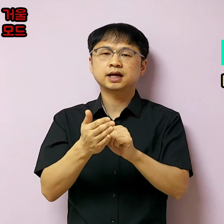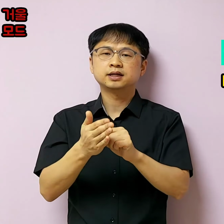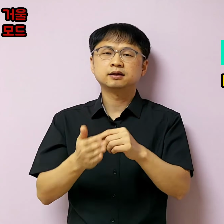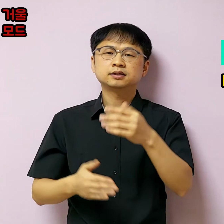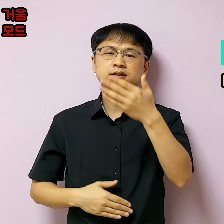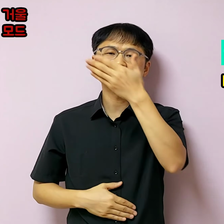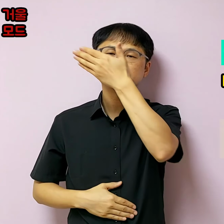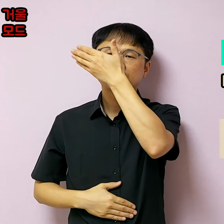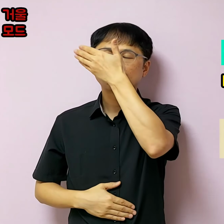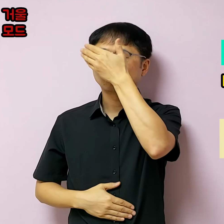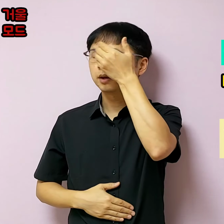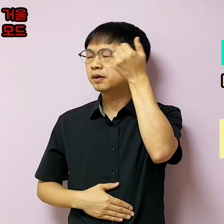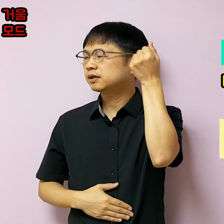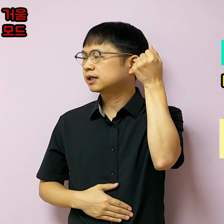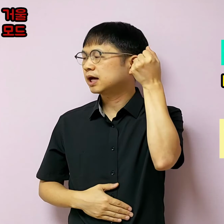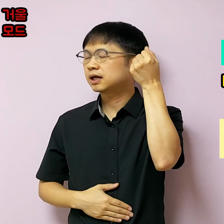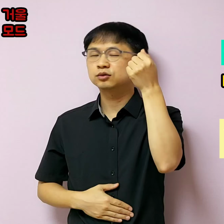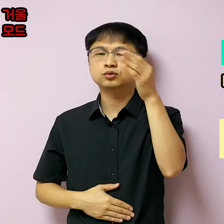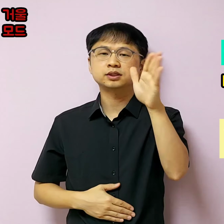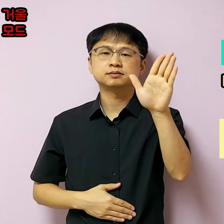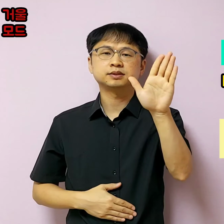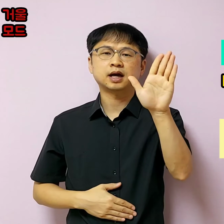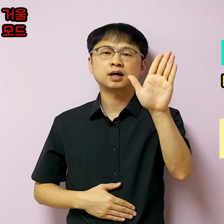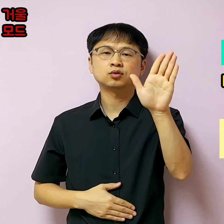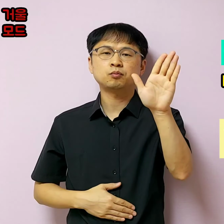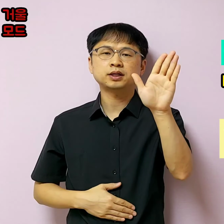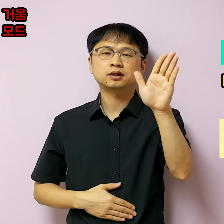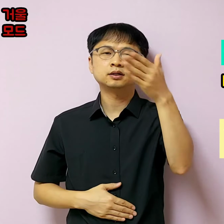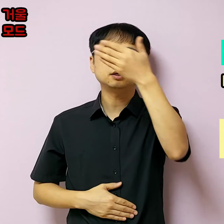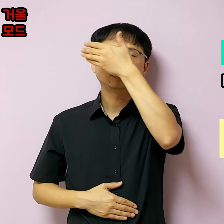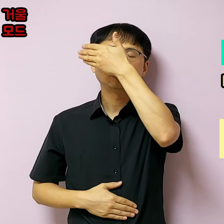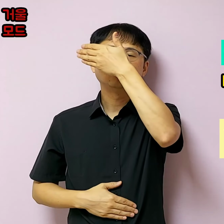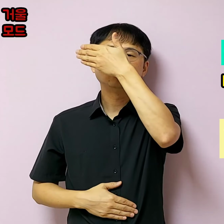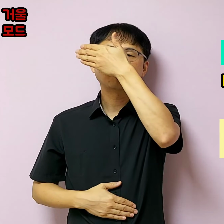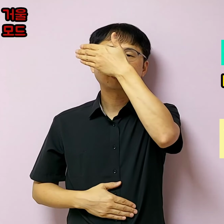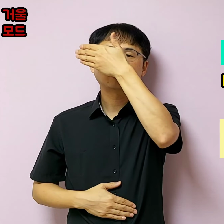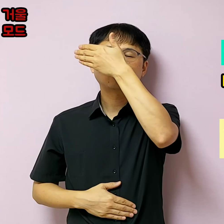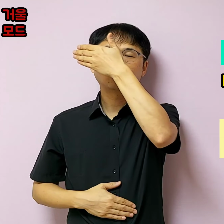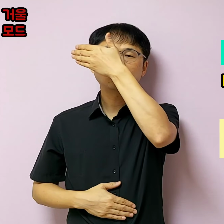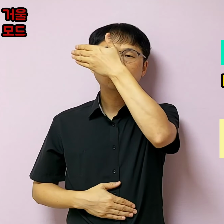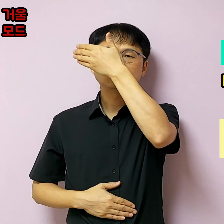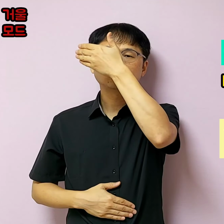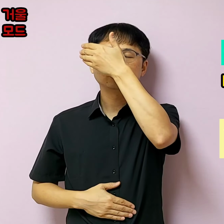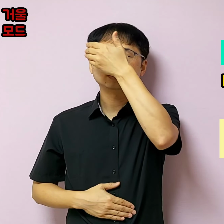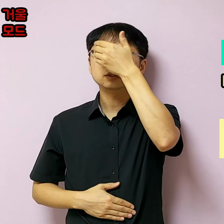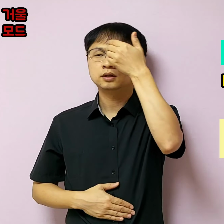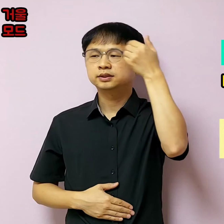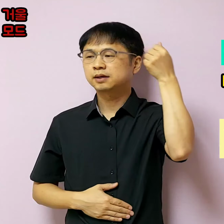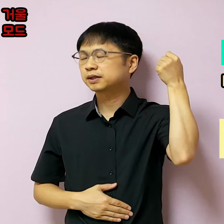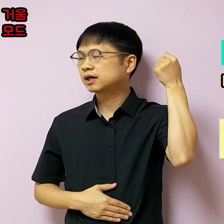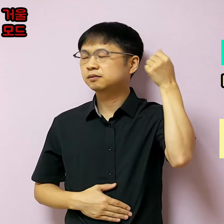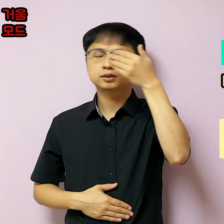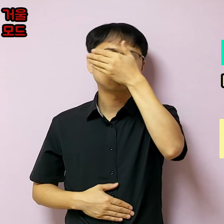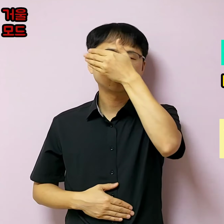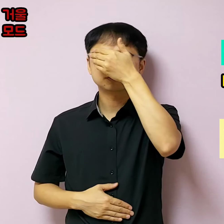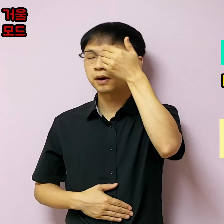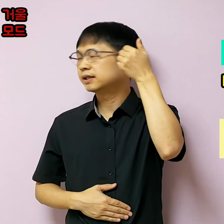말자. 여기서는 외면하다라는 수어 썼습니다. 손바닥을 눈앞에 대고 손을 잡아당기면서 고개는